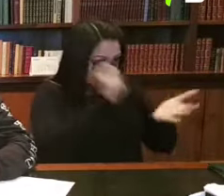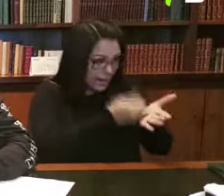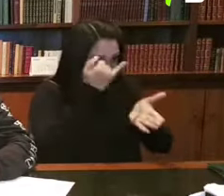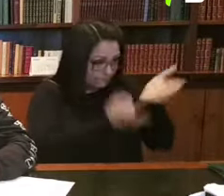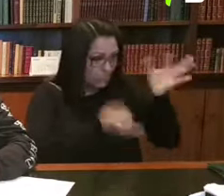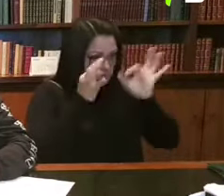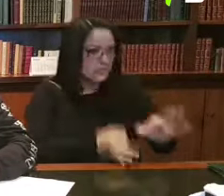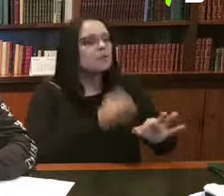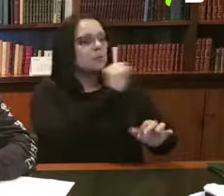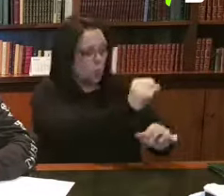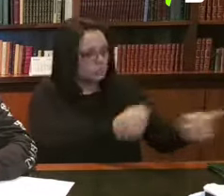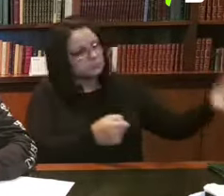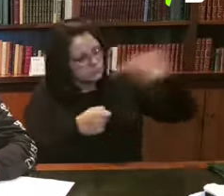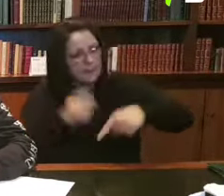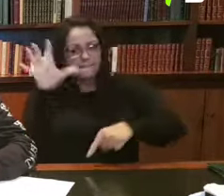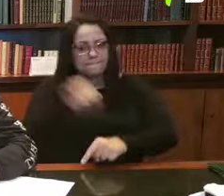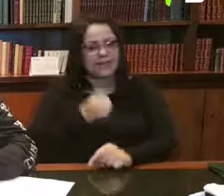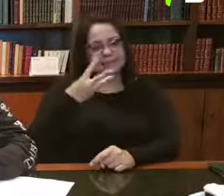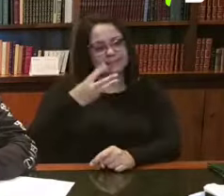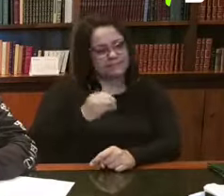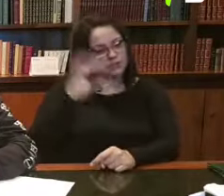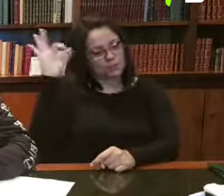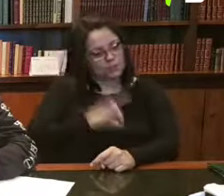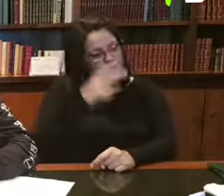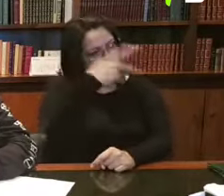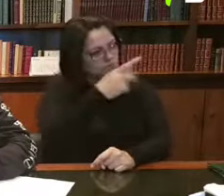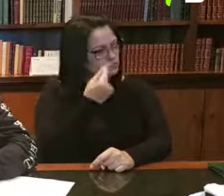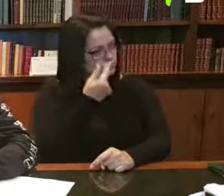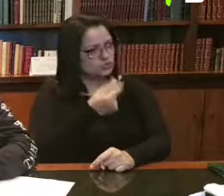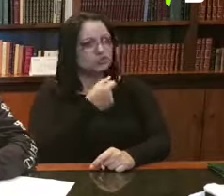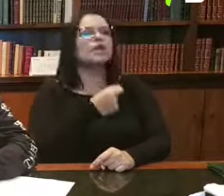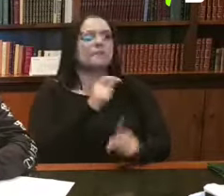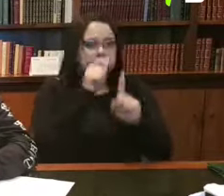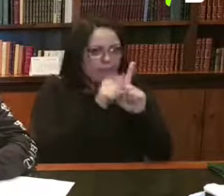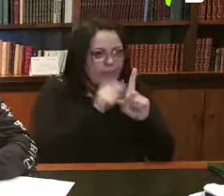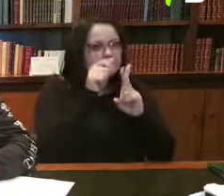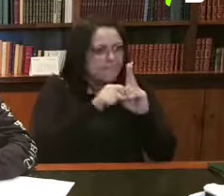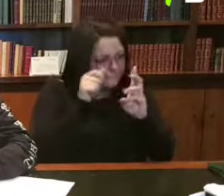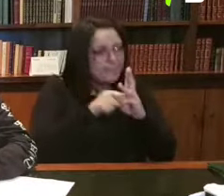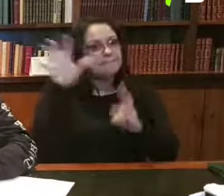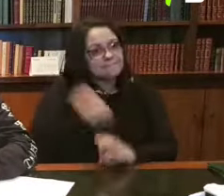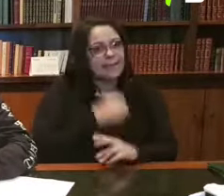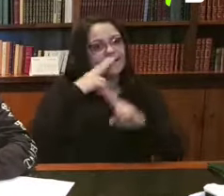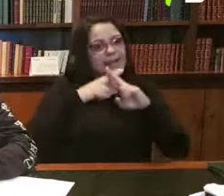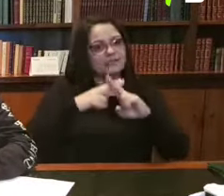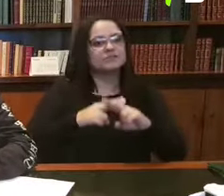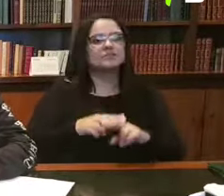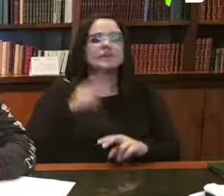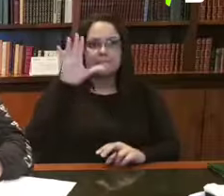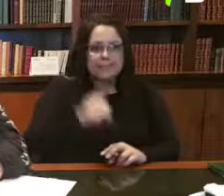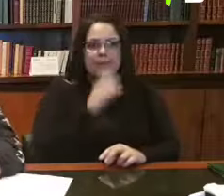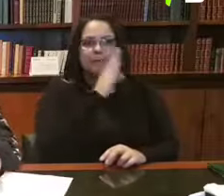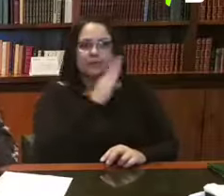bom pagador de impostos você pode passar aqui e pegar trinta por cento do seu faturamento mensal que nós passa na caixa eu pego o dinheiro paga